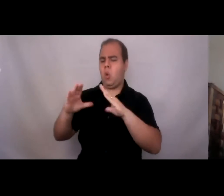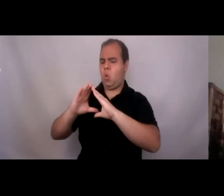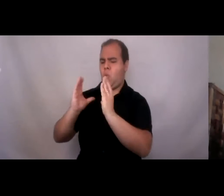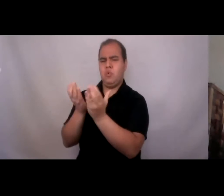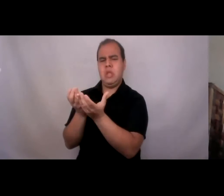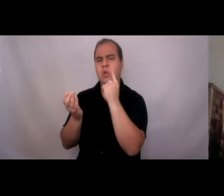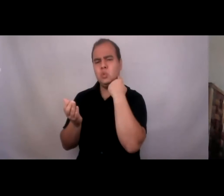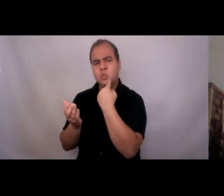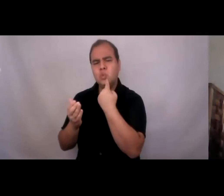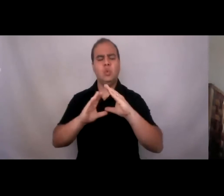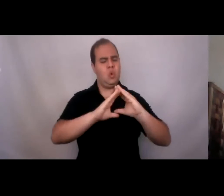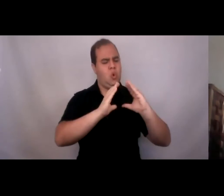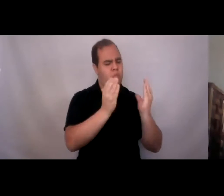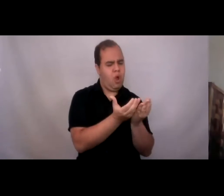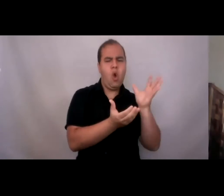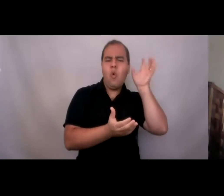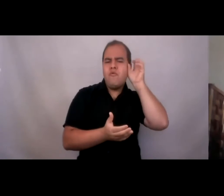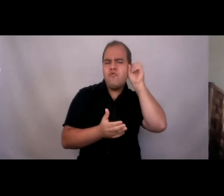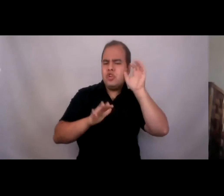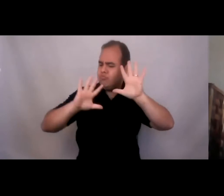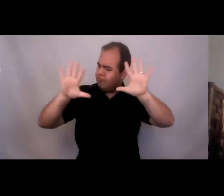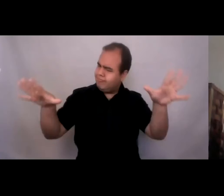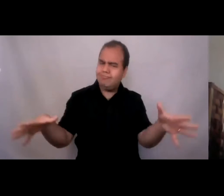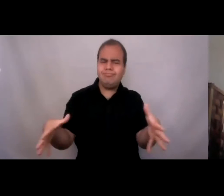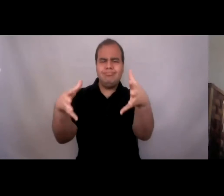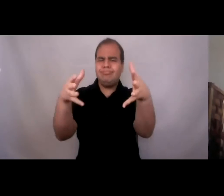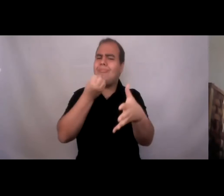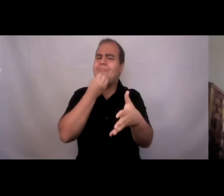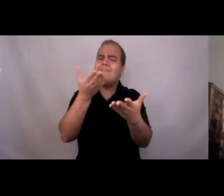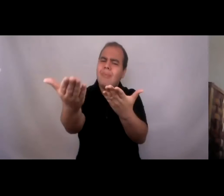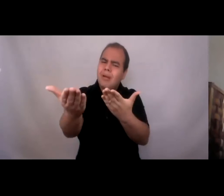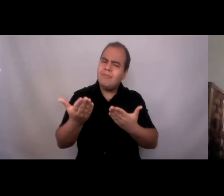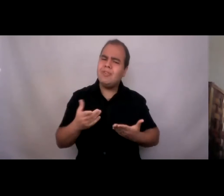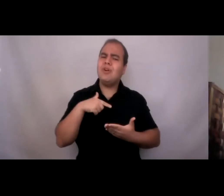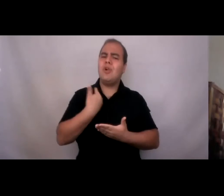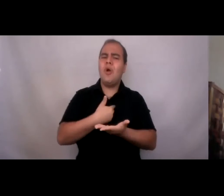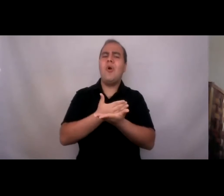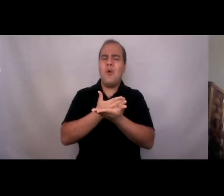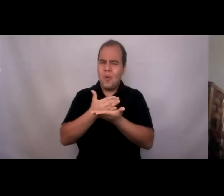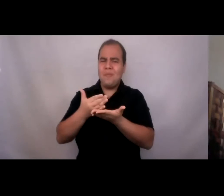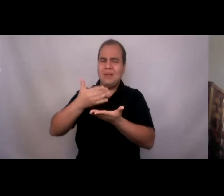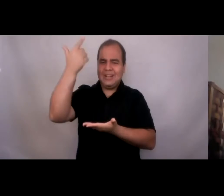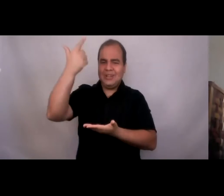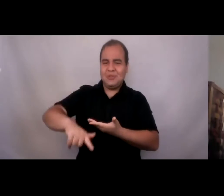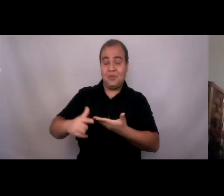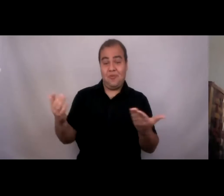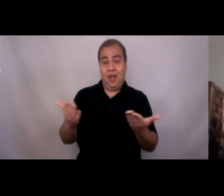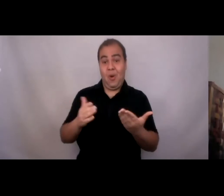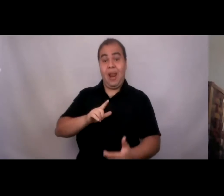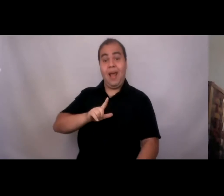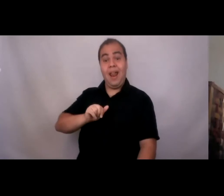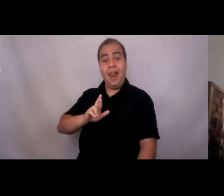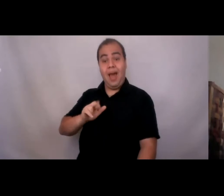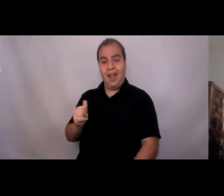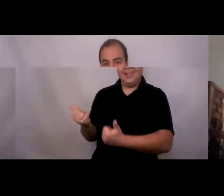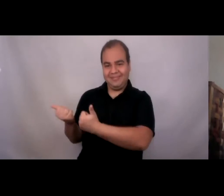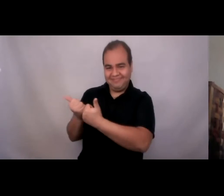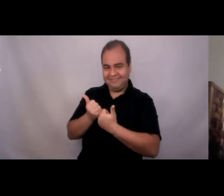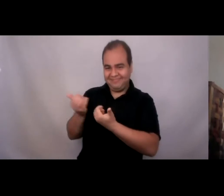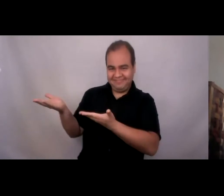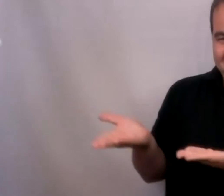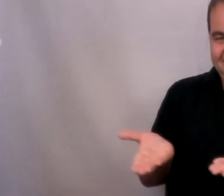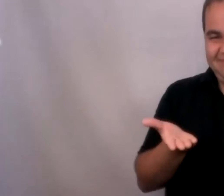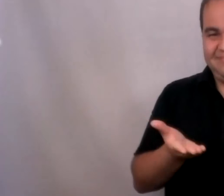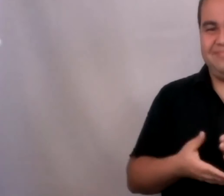comunidade ouvinte. Então, bem-vindos, estou muito feliz da gente recomeçar. Devolvo a palavra para a Lara.